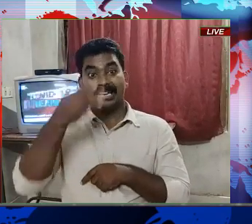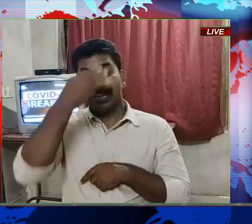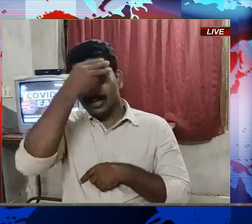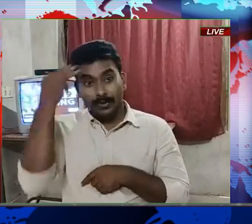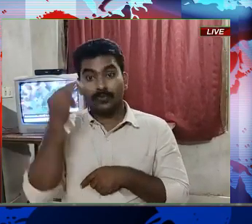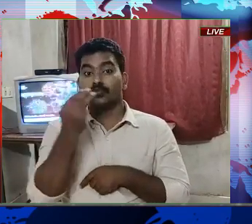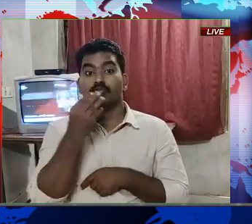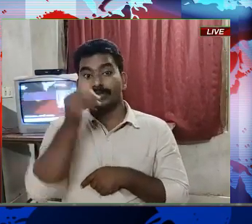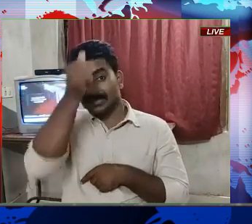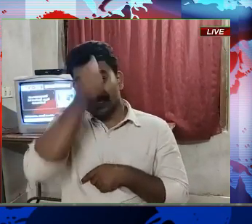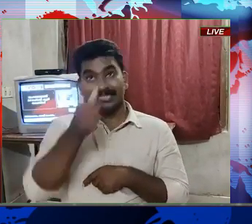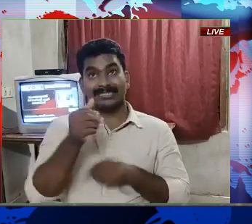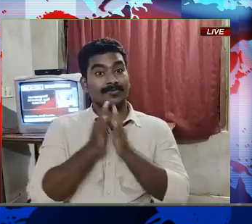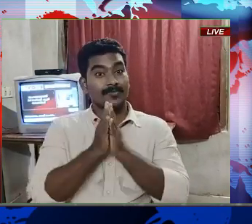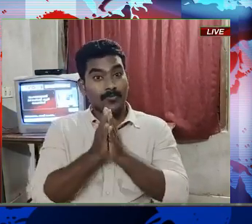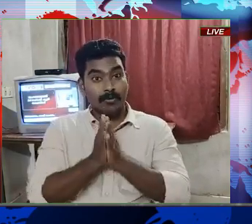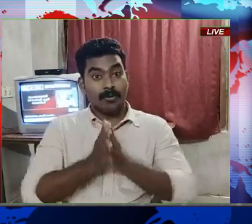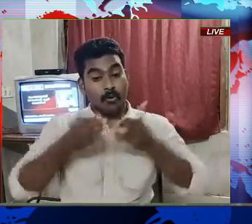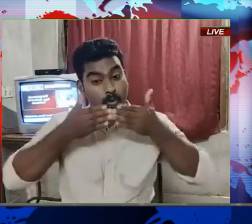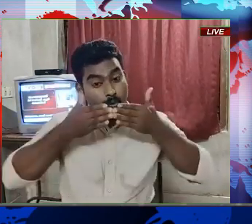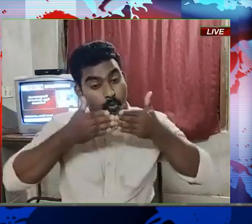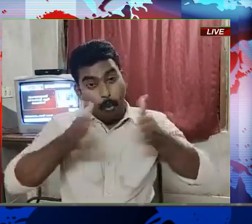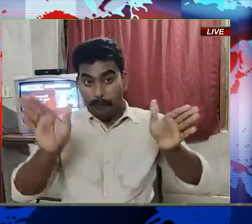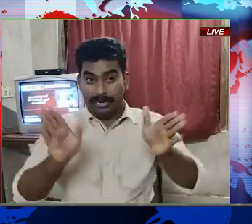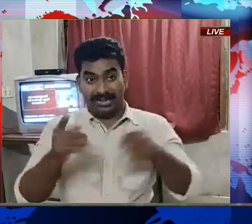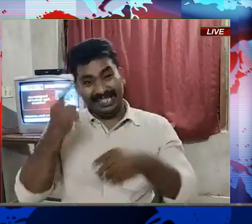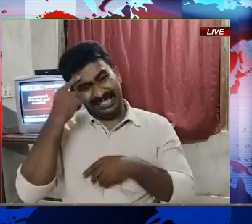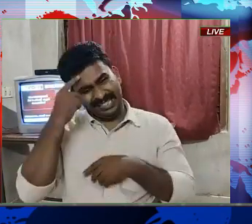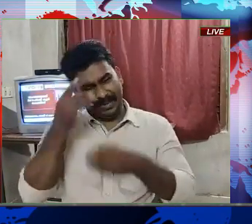പ്രത്യേക രീതിയിൽ തന്നെ അവരെ പരിഗണിക്കുന്നതായിരിക്കും.